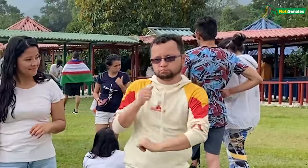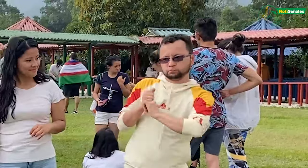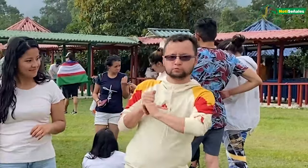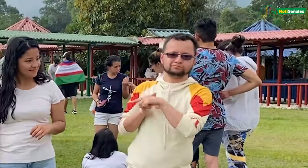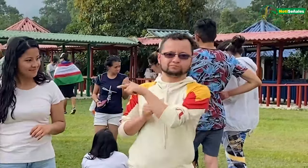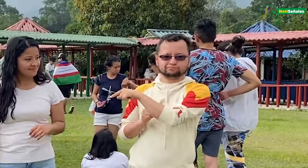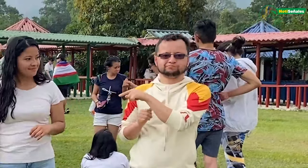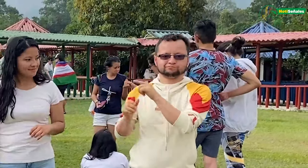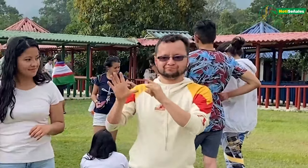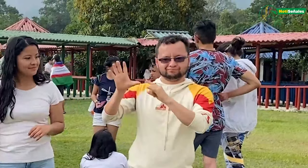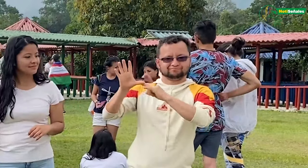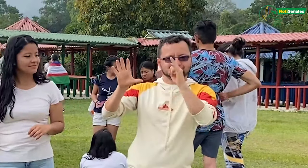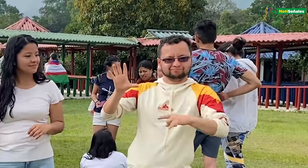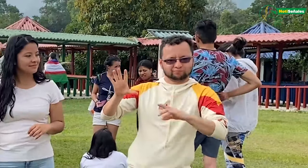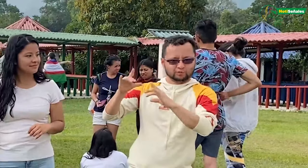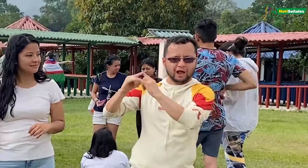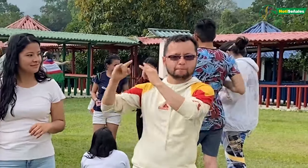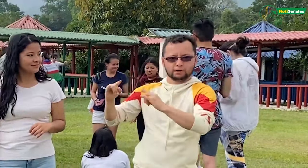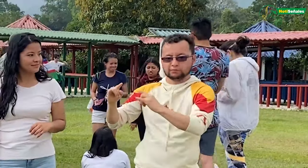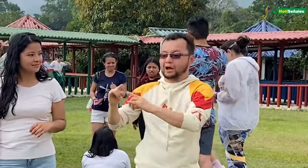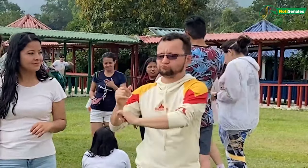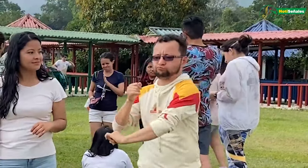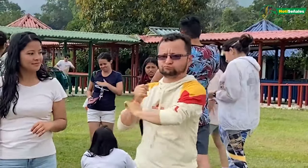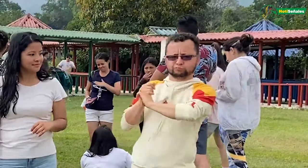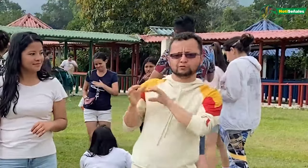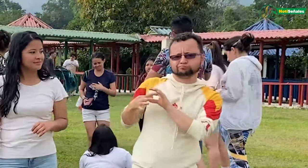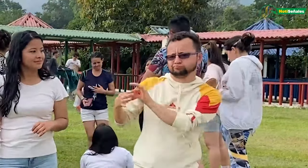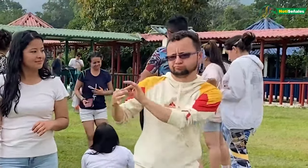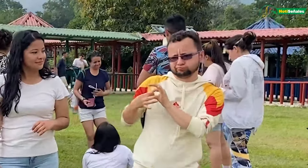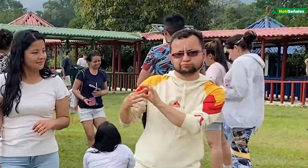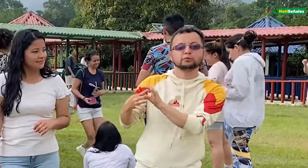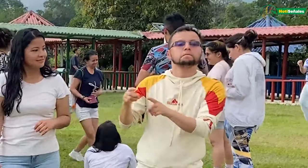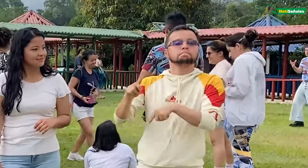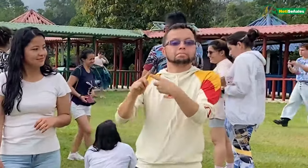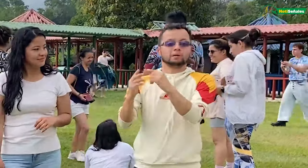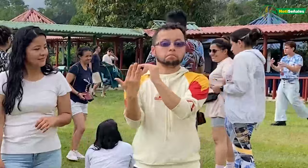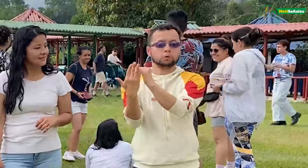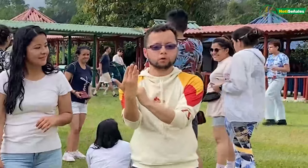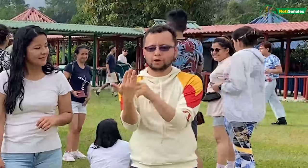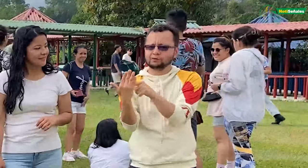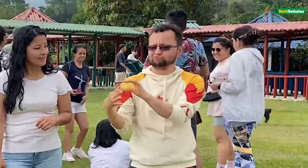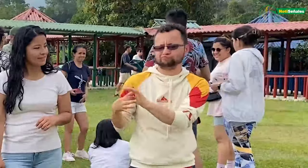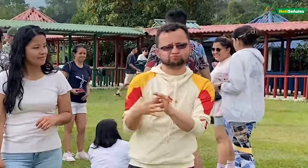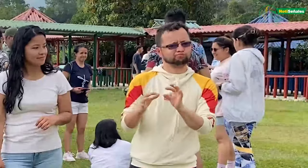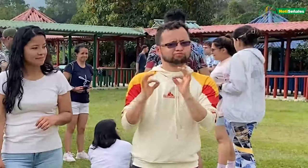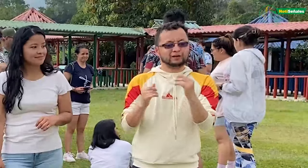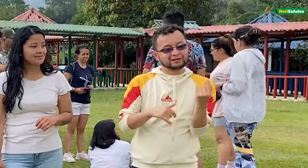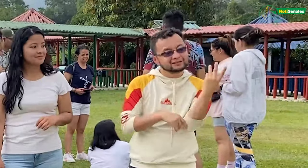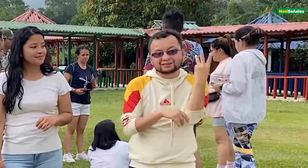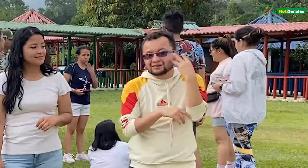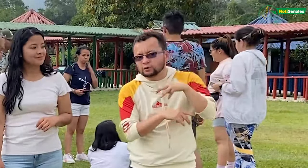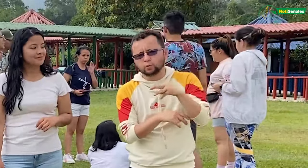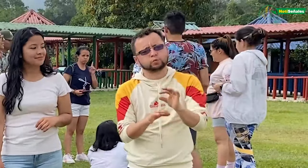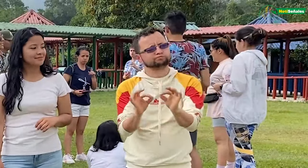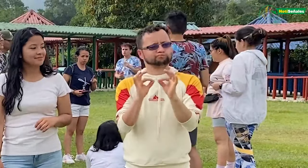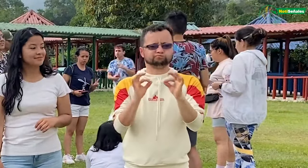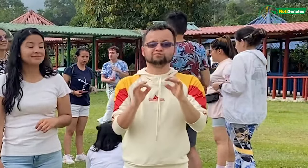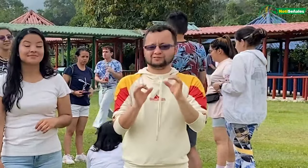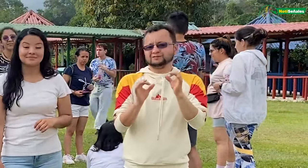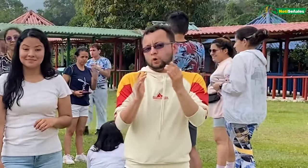por el apoyo y el trabajo mancomunado en todo el programa. Fueron tres días. ¡Guau! Como lo pueden evidenciar en los videos transmitidos por